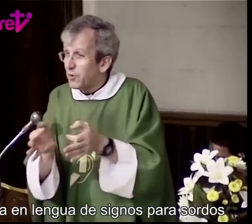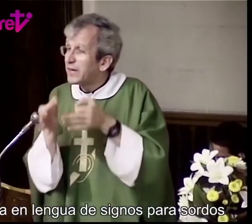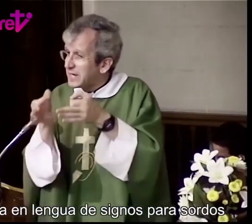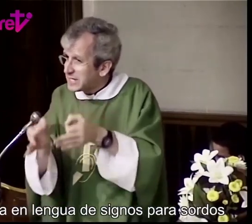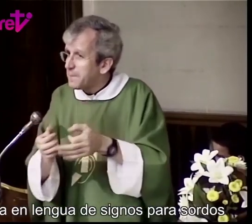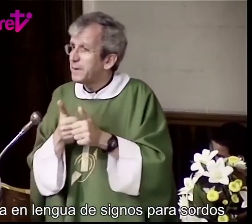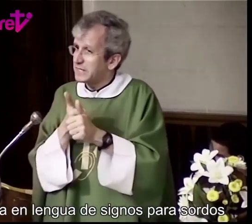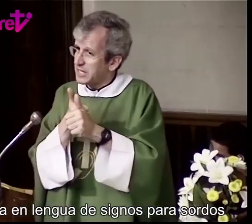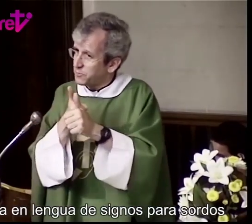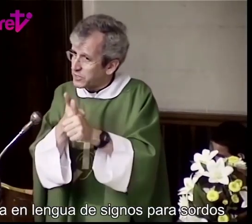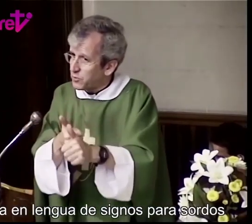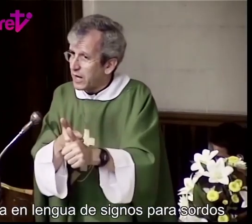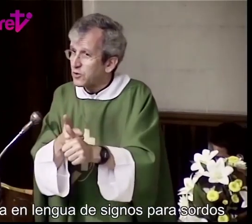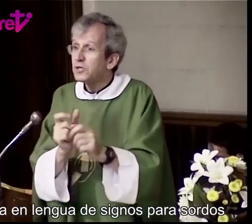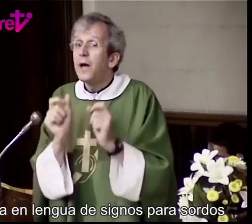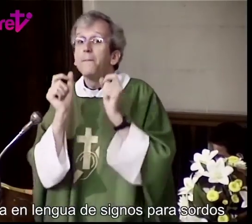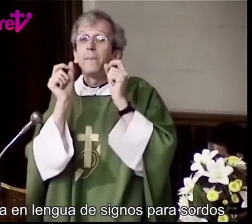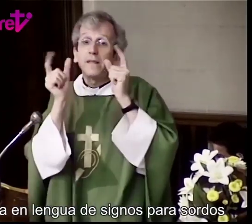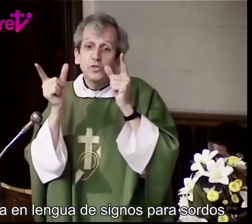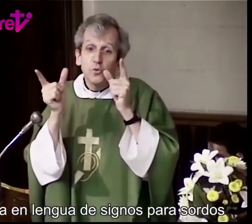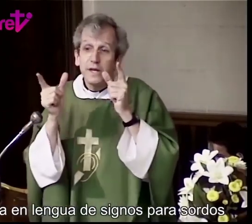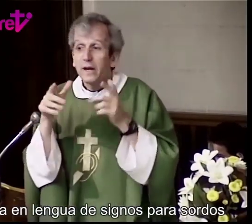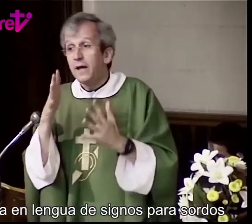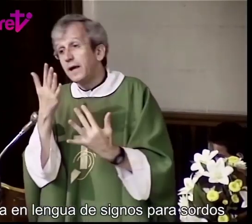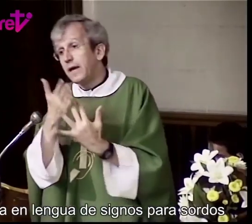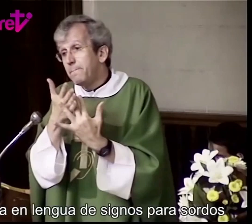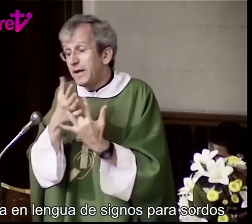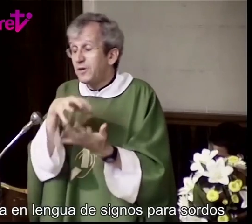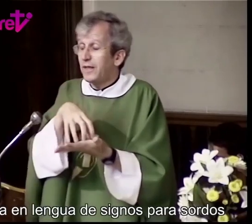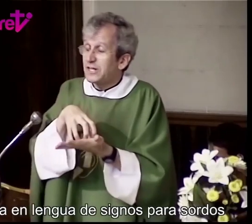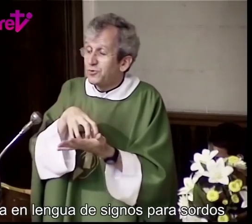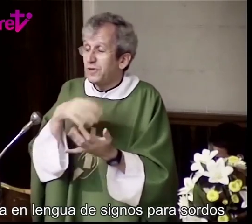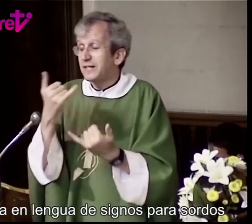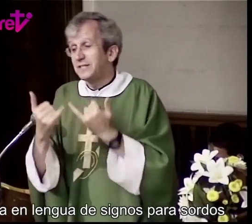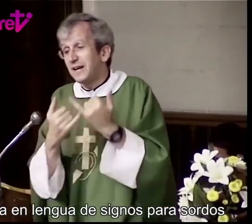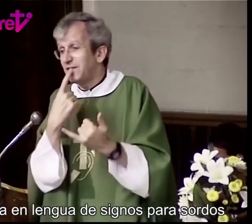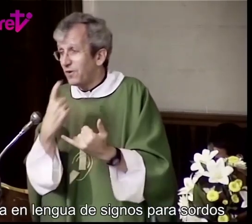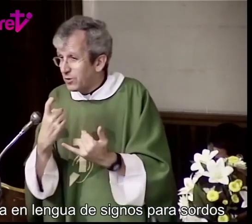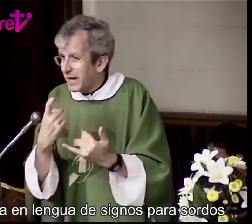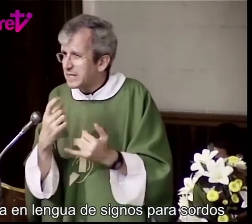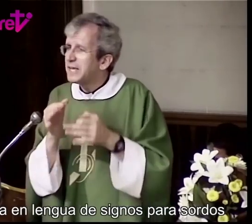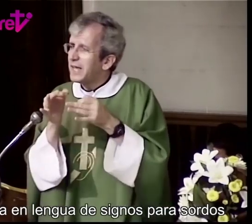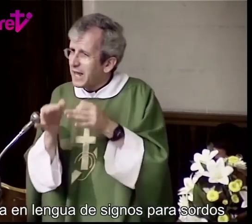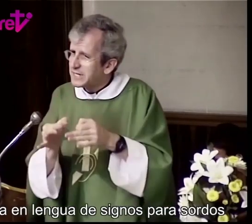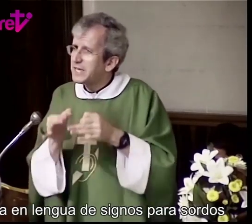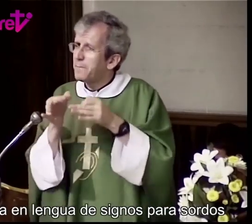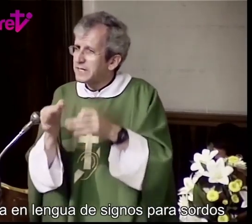que siempre está dispuesta a ayudarnos, para descubrir que en medio de las dudas, de las dificultades, Él siempre,